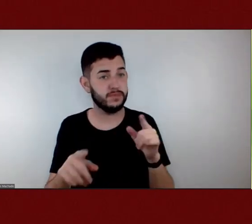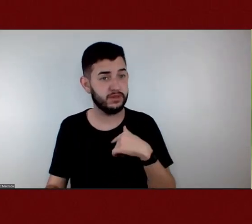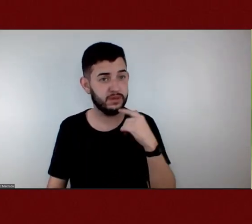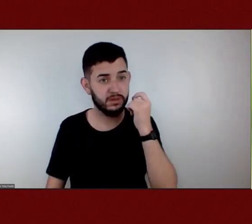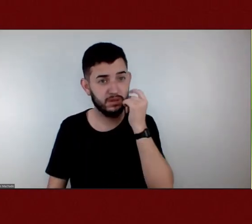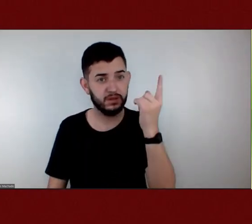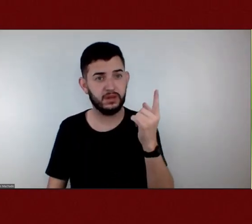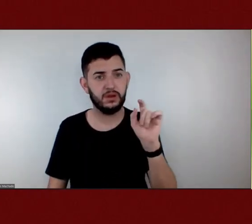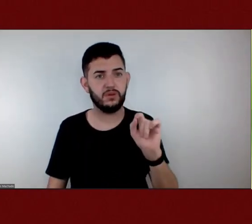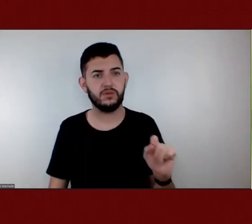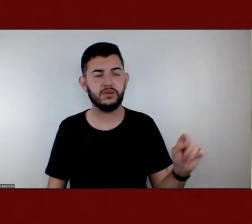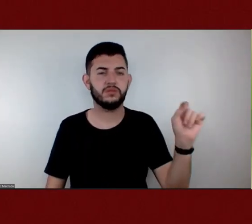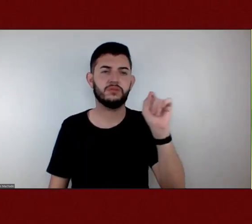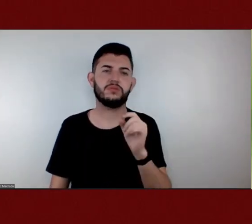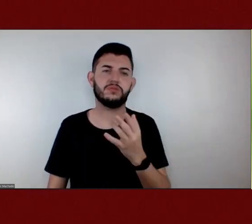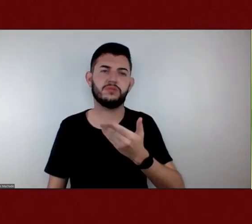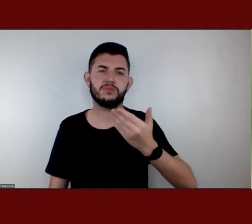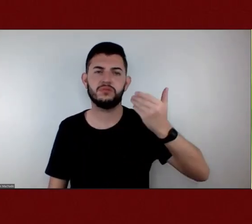lá atrás